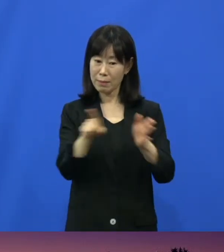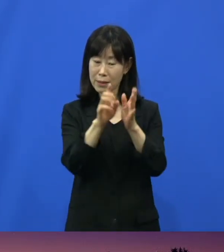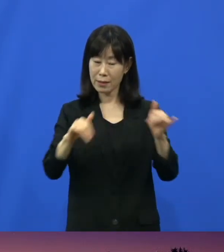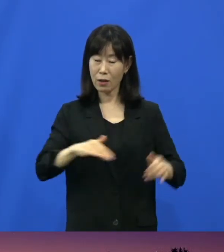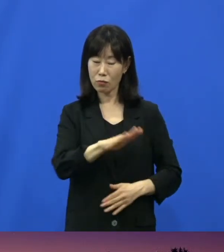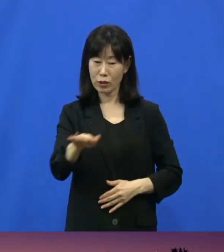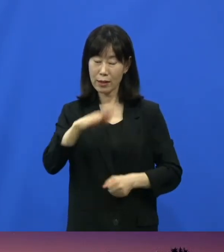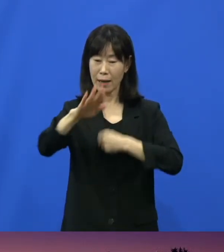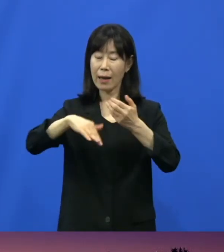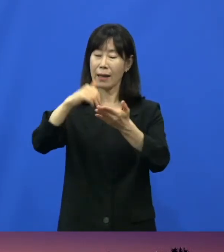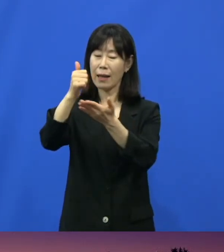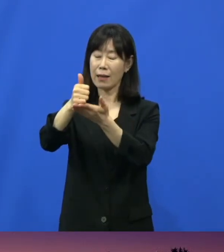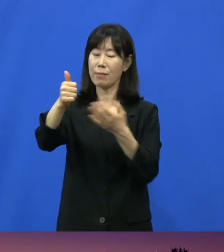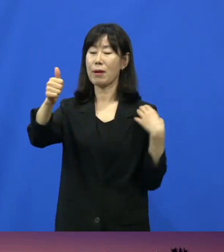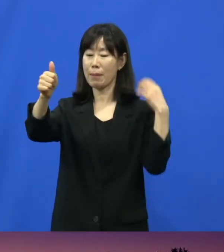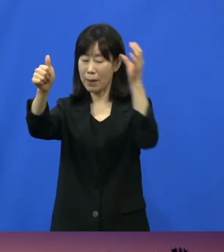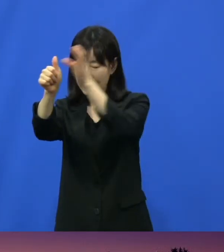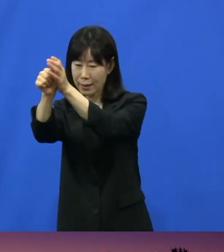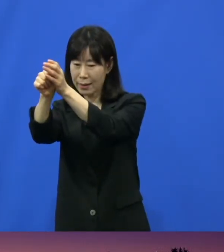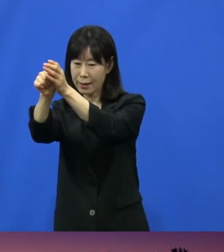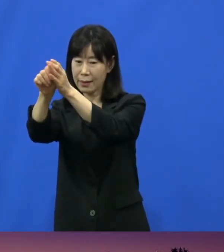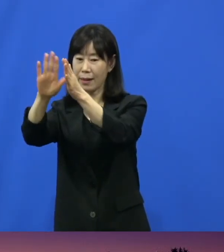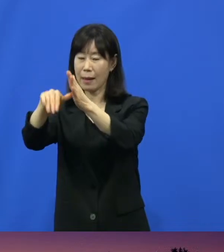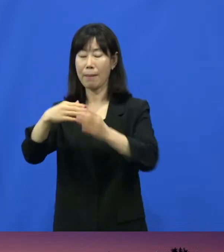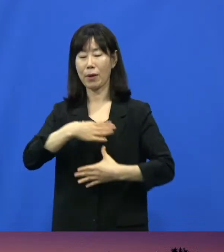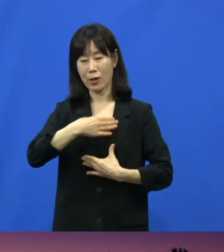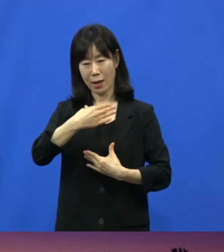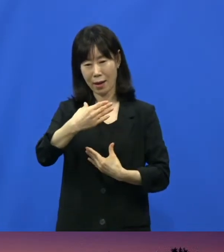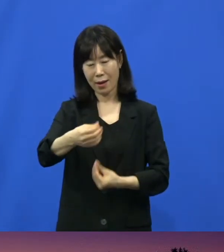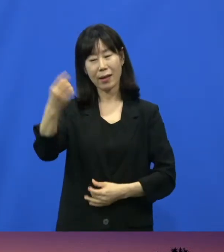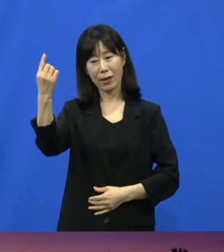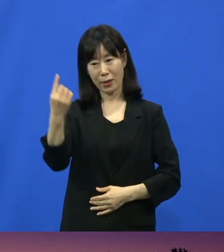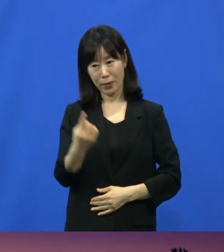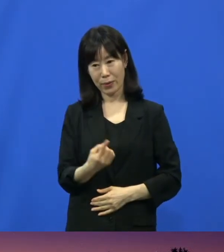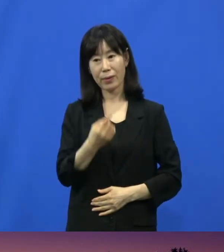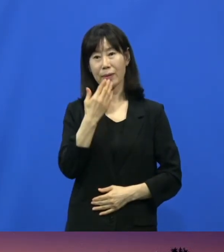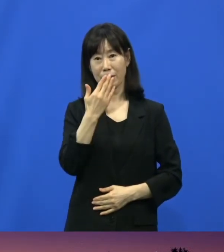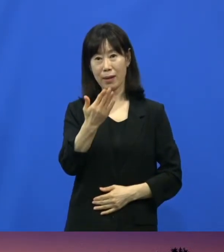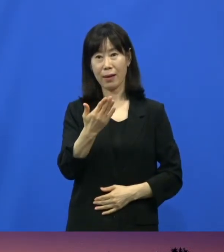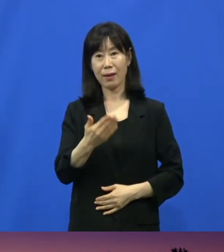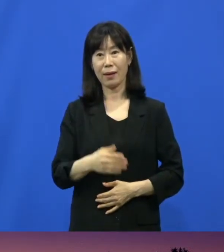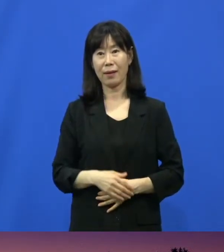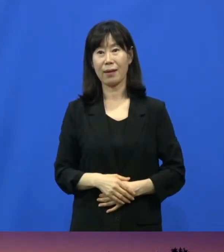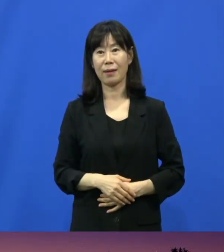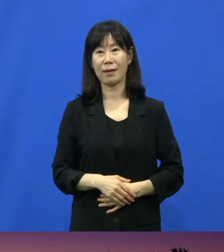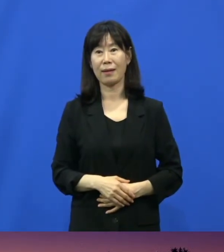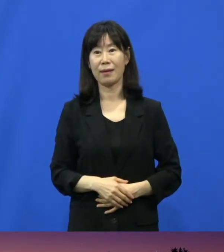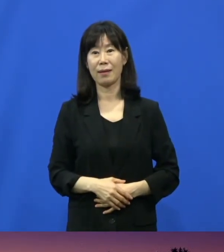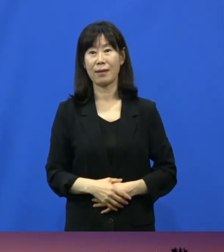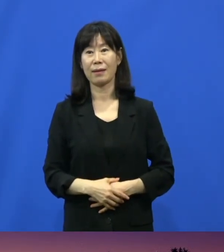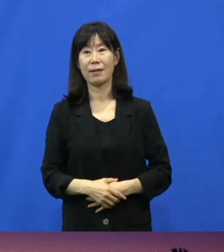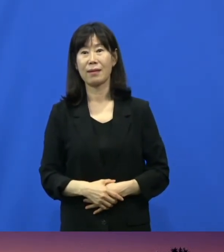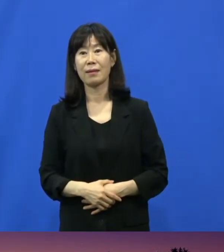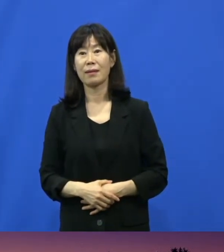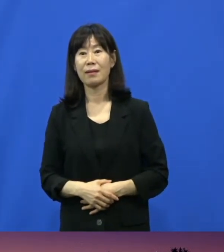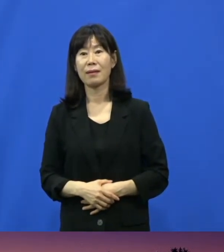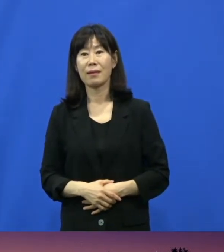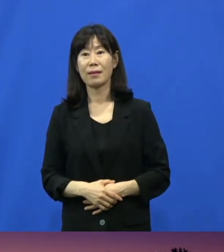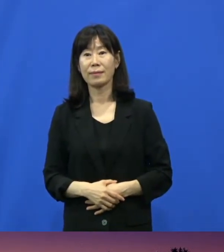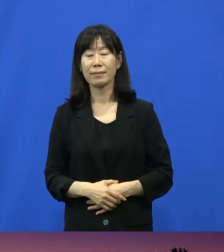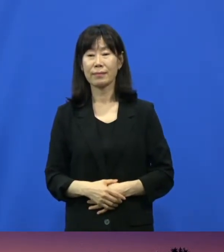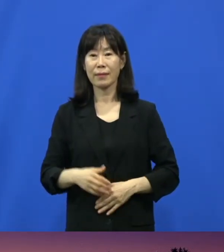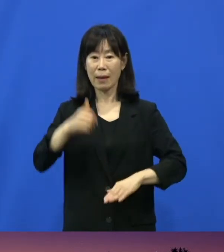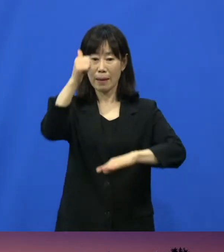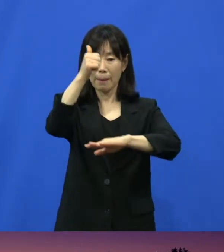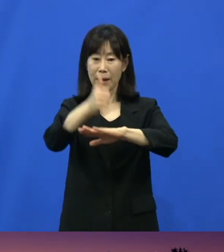그러므로 여러분, 우리의 삶은 안김으로부터 시작해서 안김으로 끝나는 것이 우리의 삶입니다. 우리가 마지막